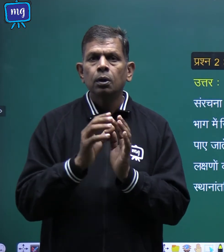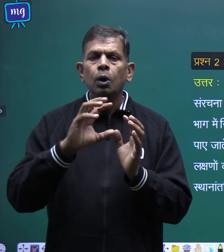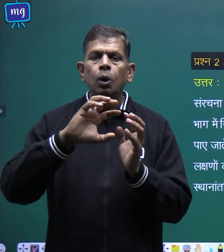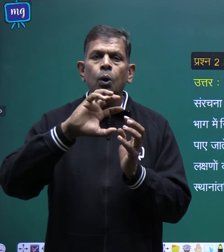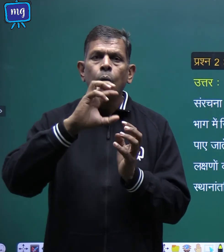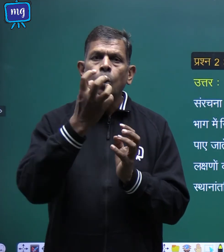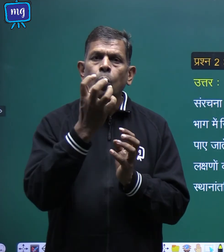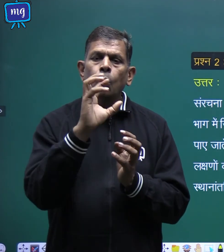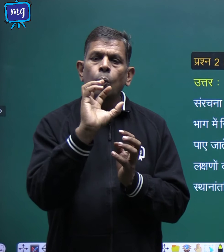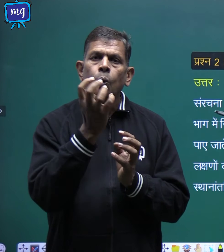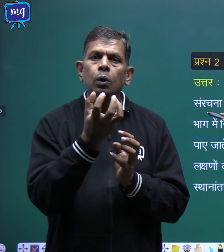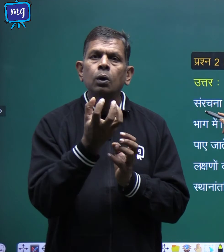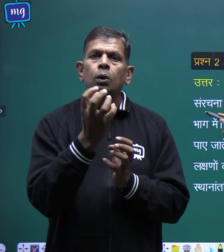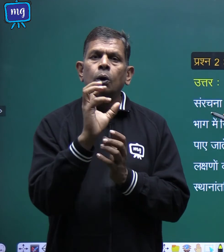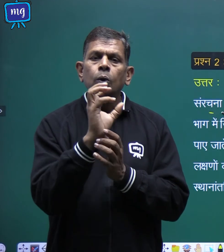गोलाकार संरचना होती है।